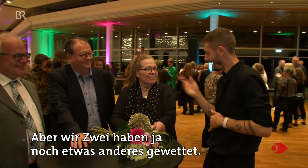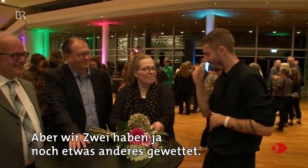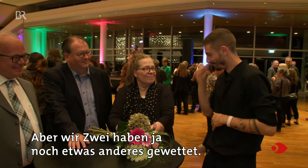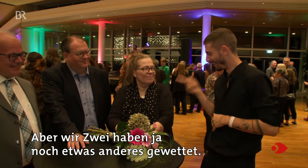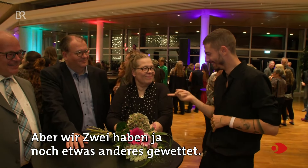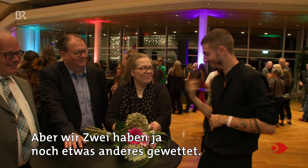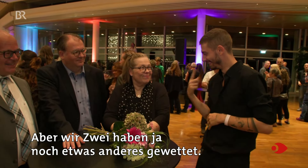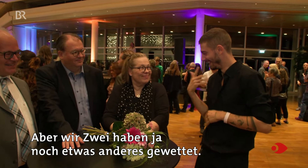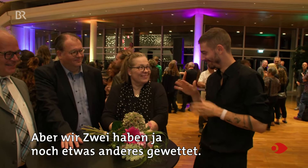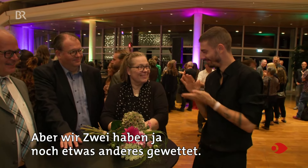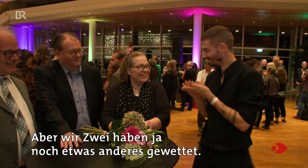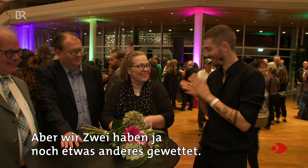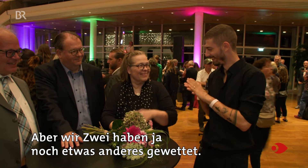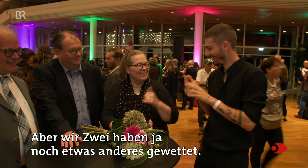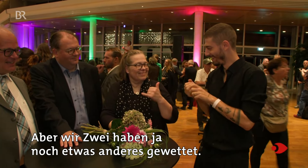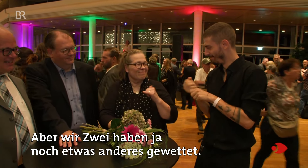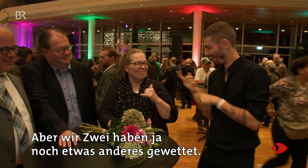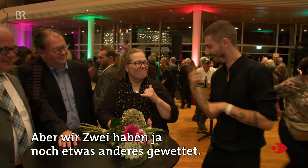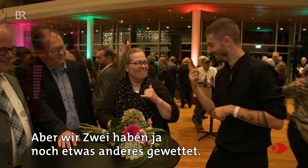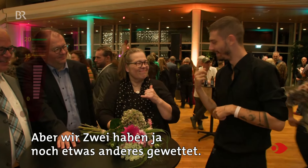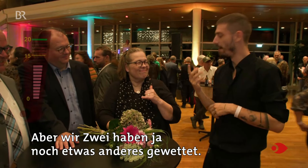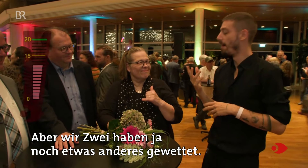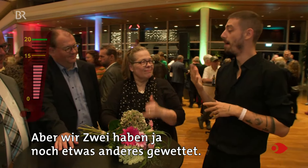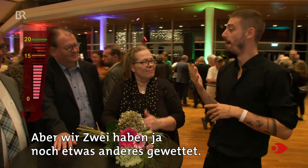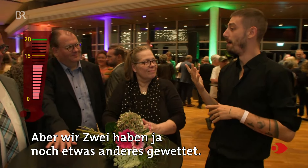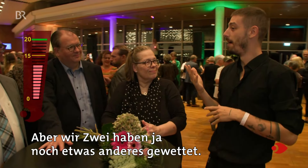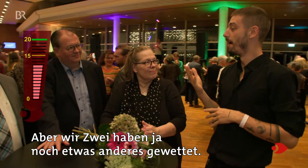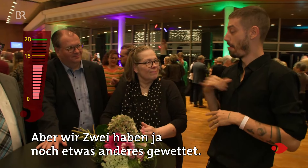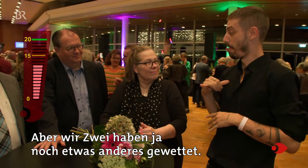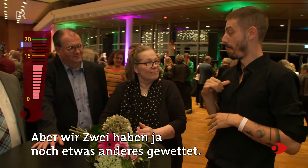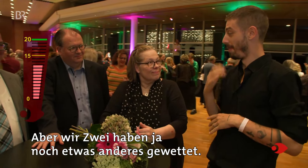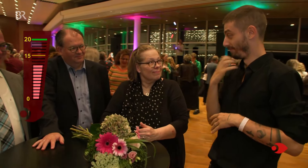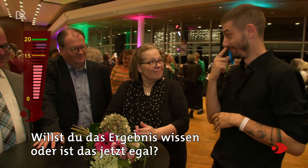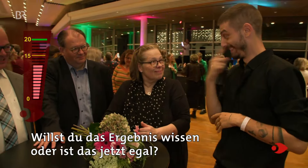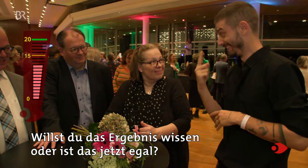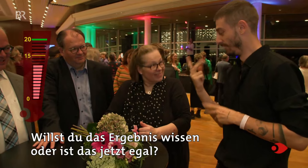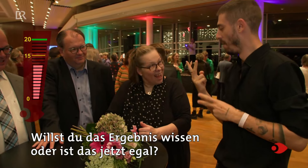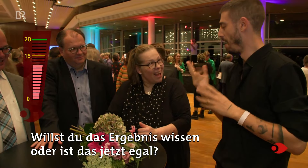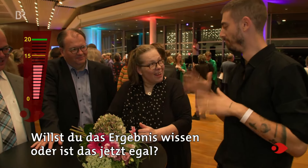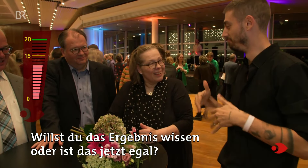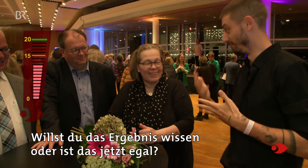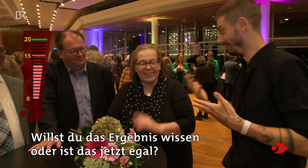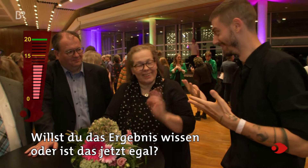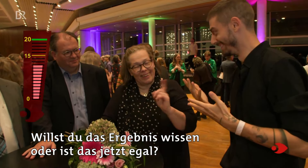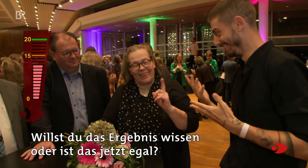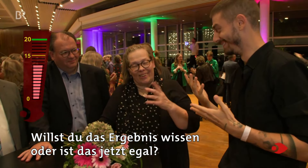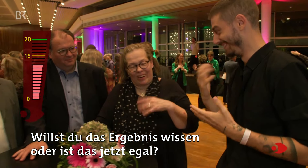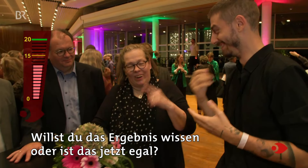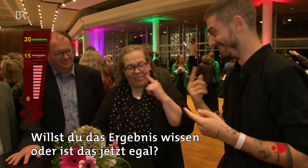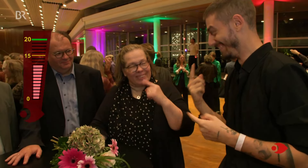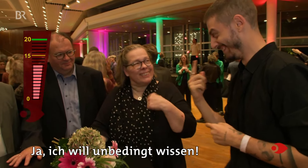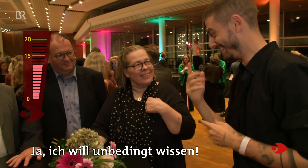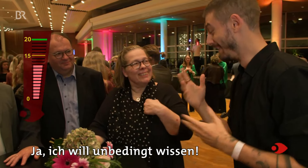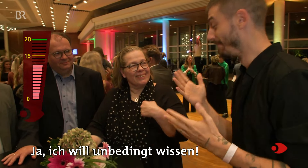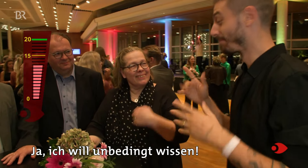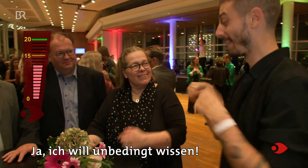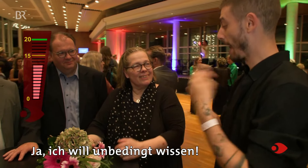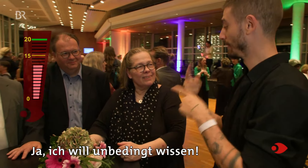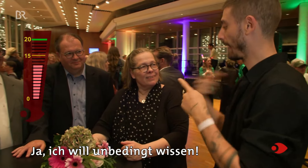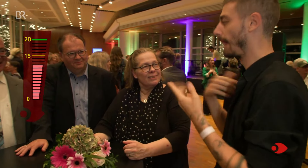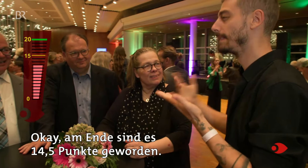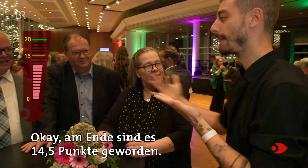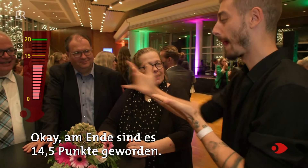Aber wir zwei haben ja noch etwas anderes gewettet. Ja. Willst du das Ergebnis wissen oder ist das jetzt egal? Ja, ich will das